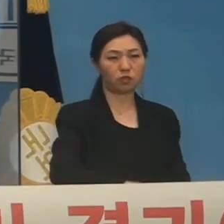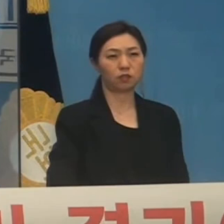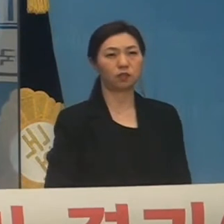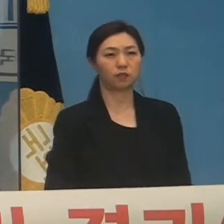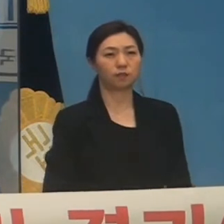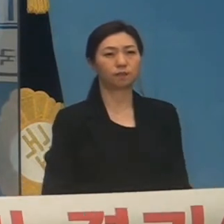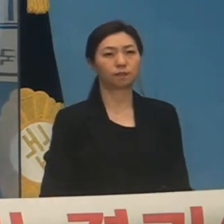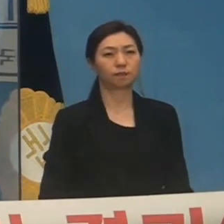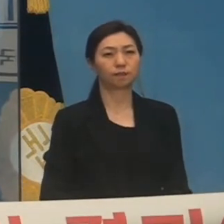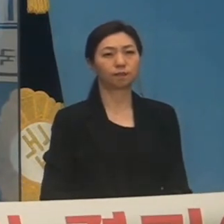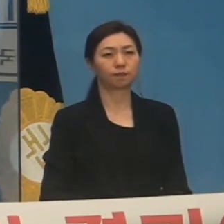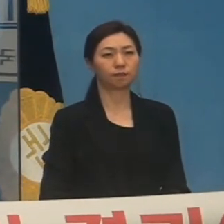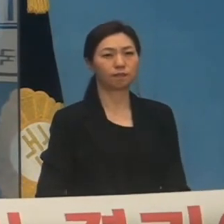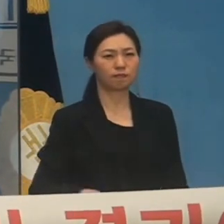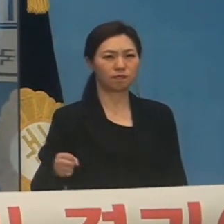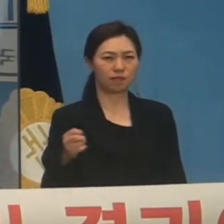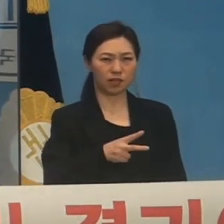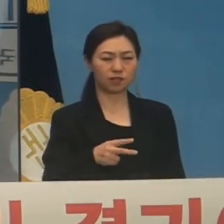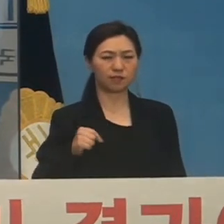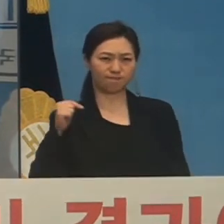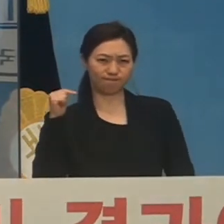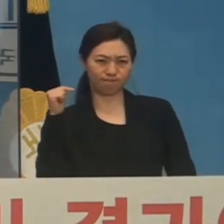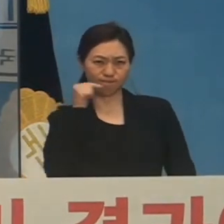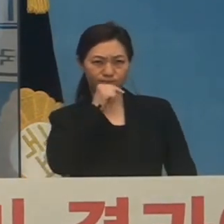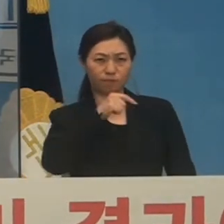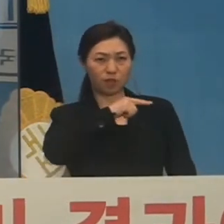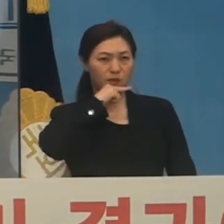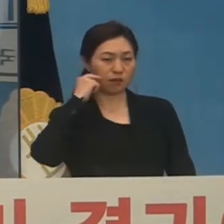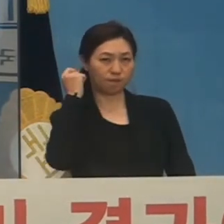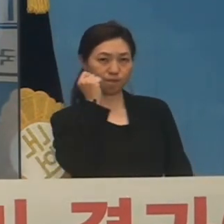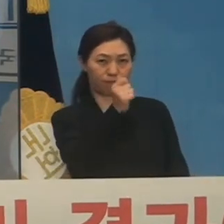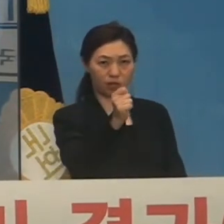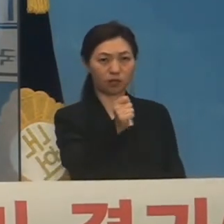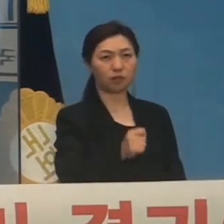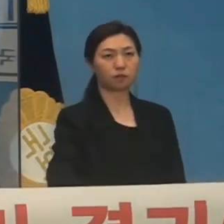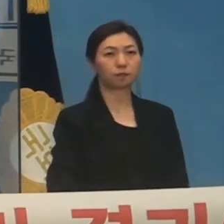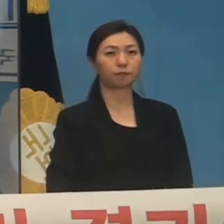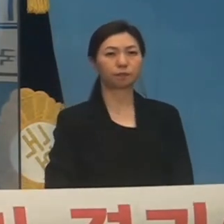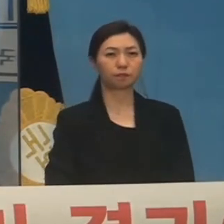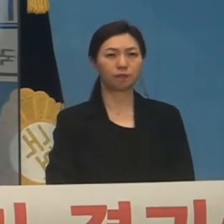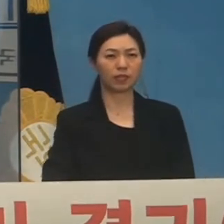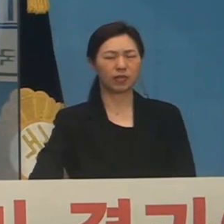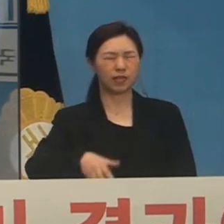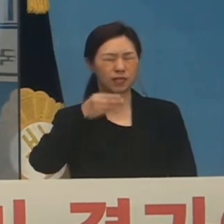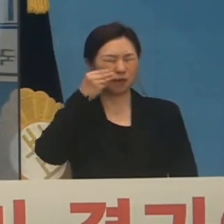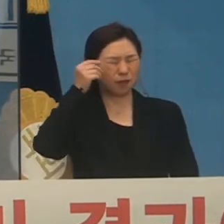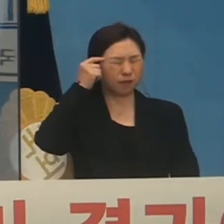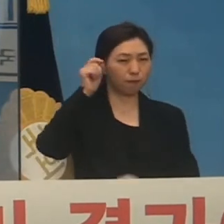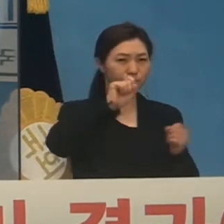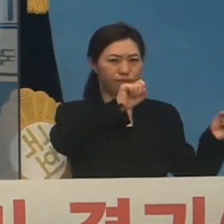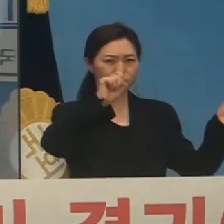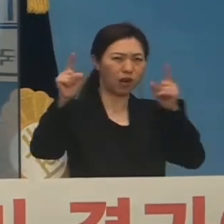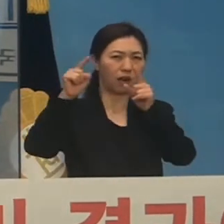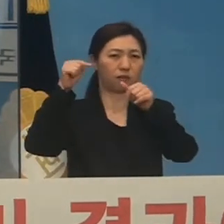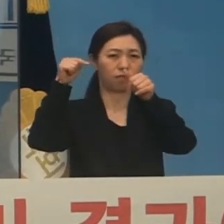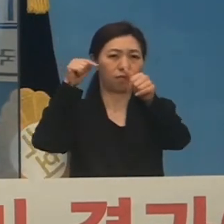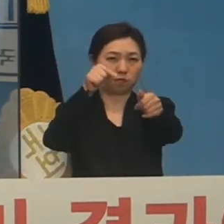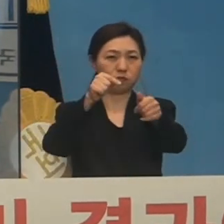생각하고 다시 한번 엄중하게 경고하는 바입니다. 제발 정신을 좀 차리십시오.